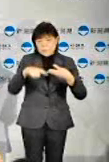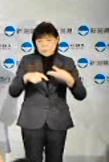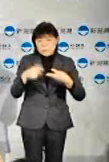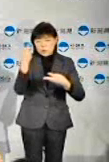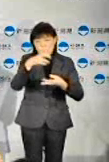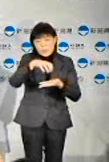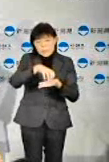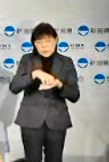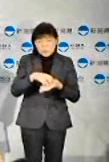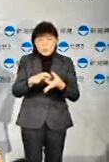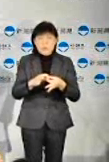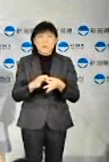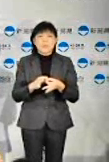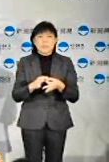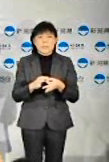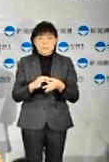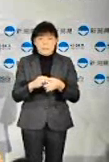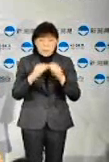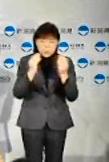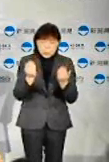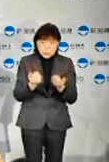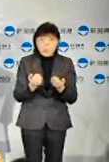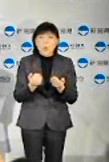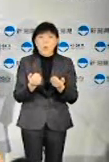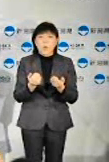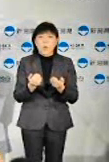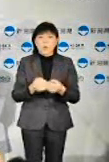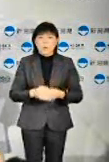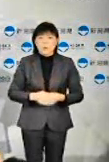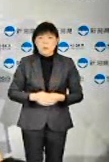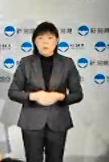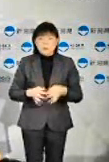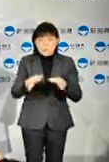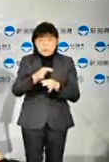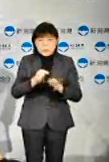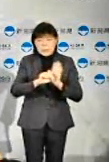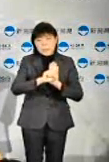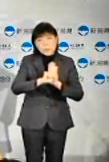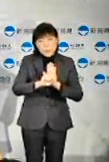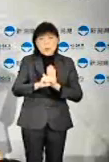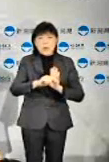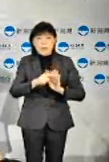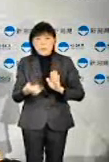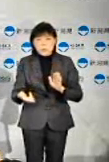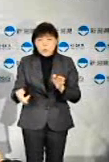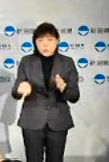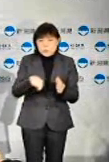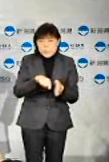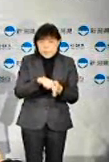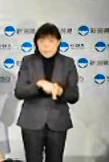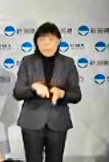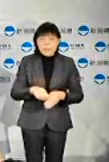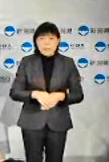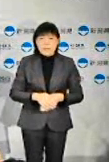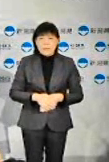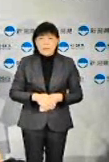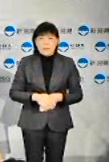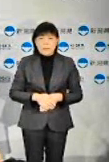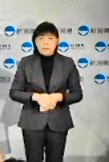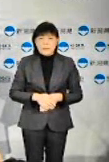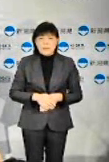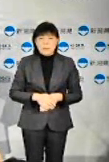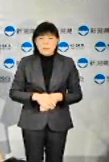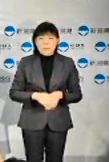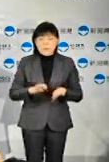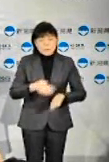関するものだったと思うんですけれども、今後その、まあ、いわゆるその経済効果の話も含めていろいろなこう下地ができていく、まあ、今日の整理がどういう判断されるか